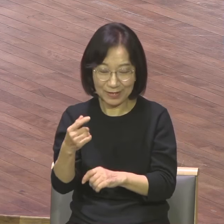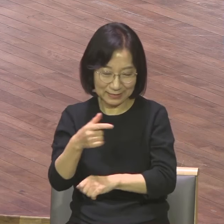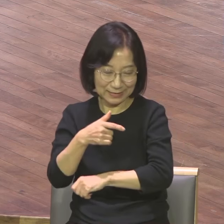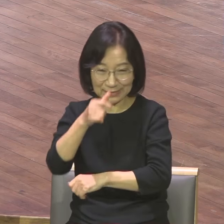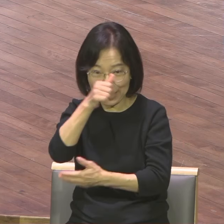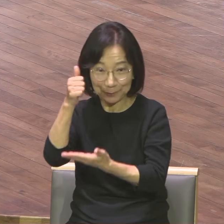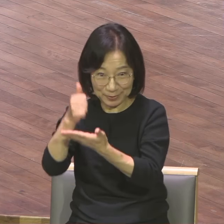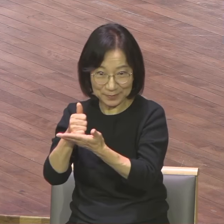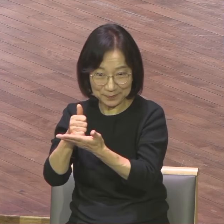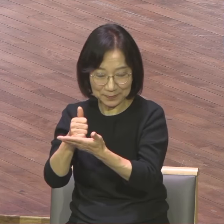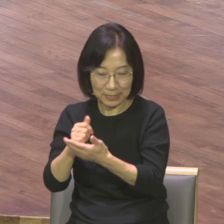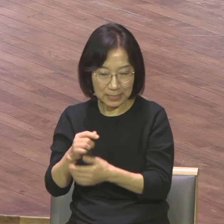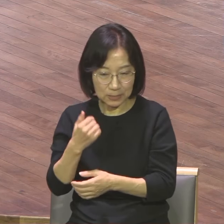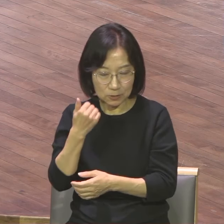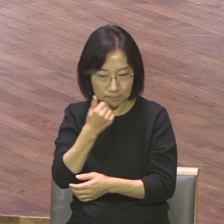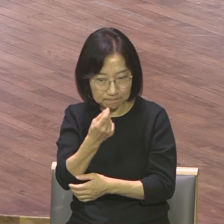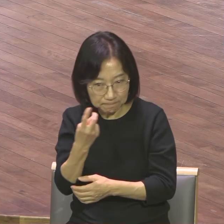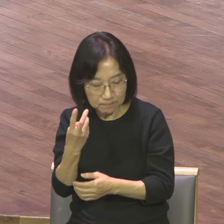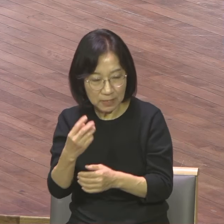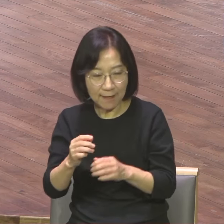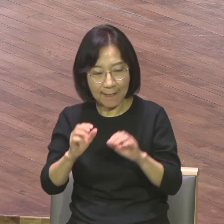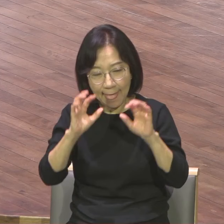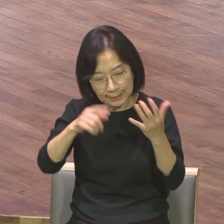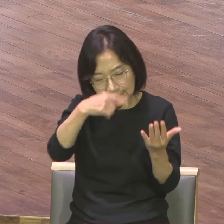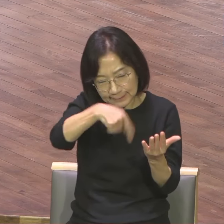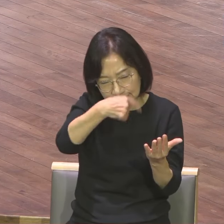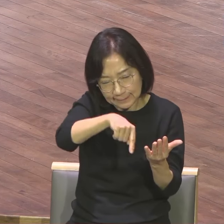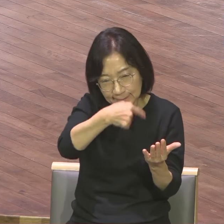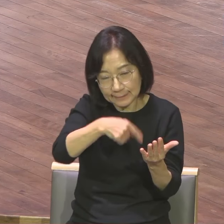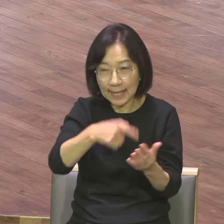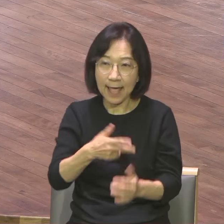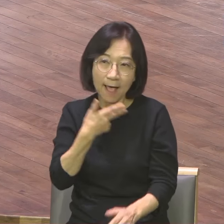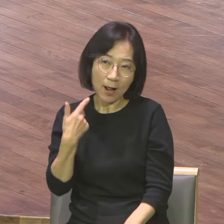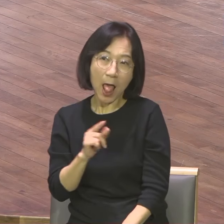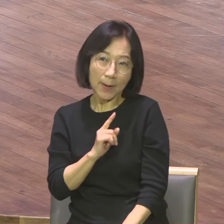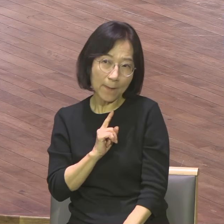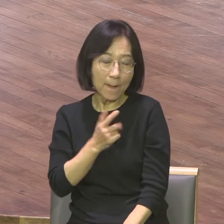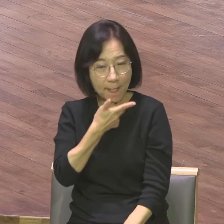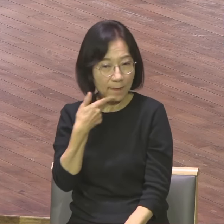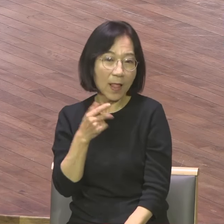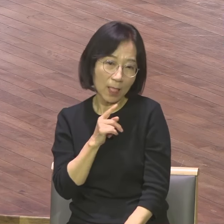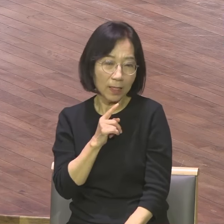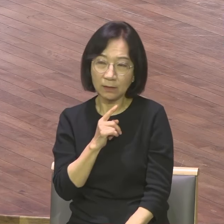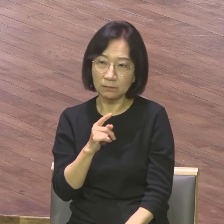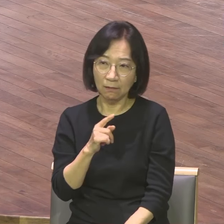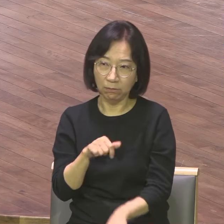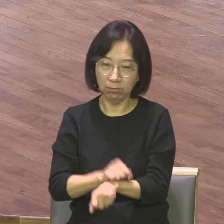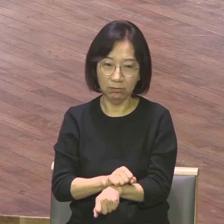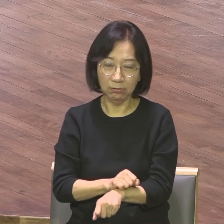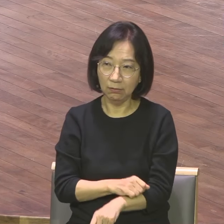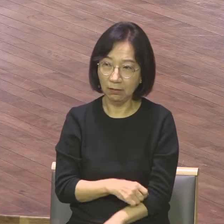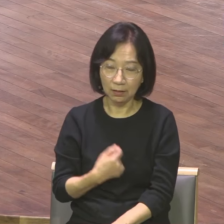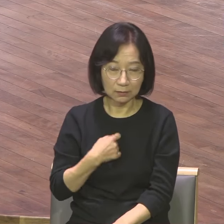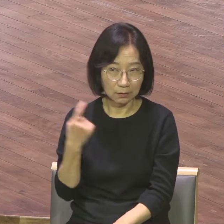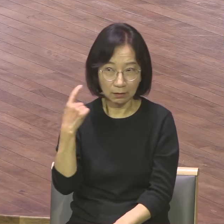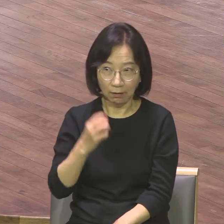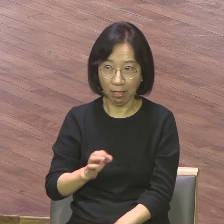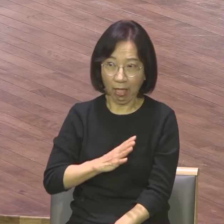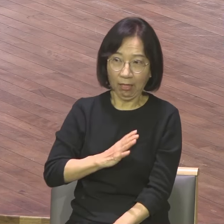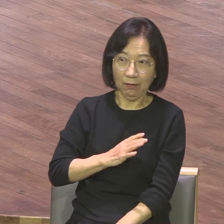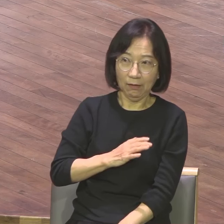의사가 말해 앞장서서 착 이거라 아이들이 얼마나 건강하게 영어를 해도 어느 정도로 해야지 딱 깜짝 놀리는